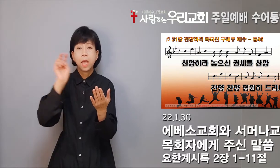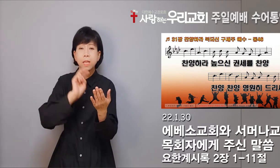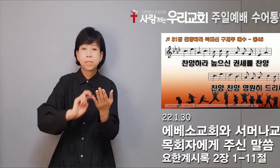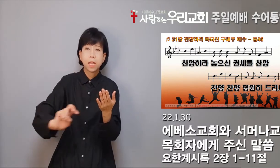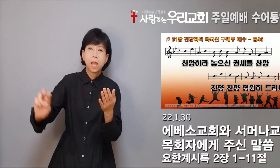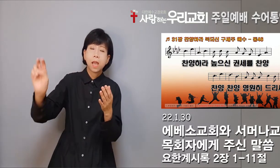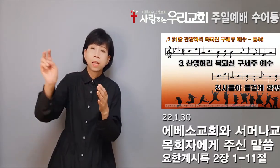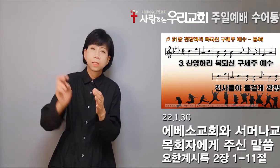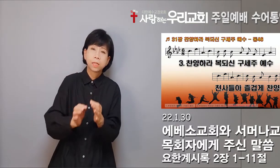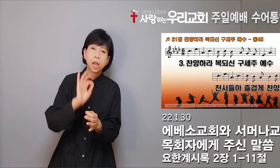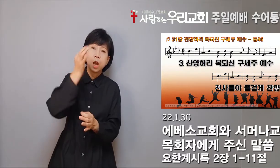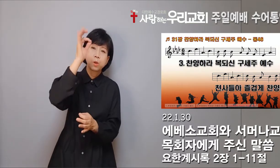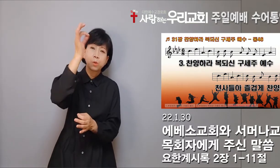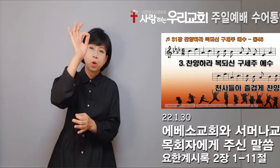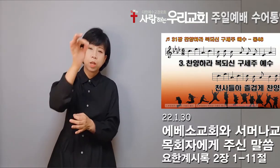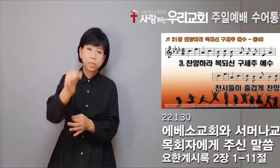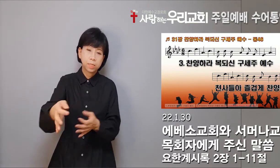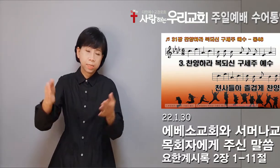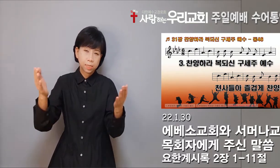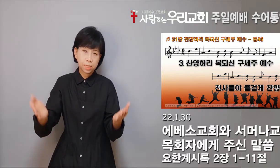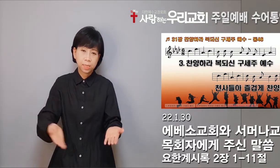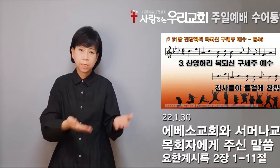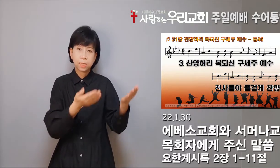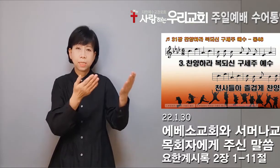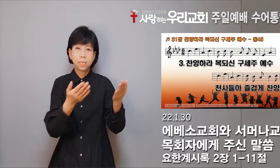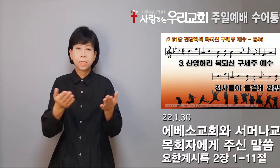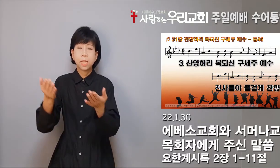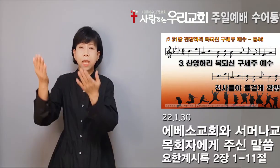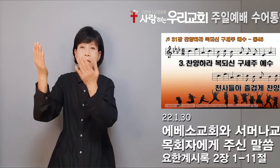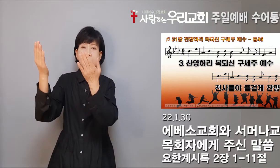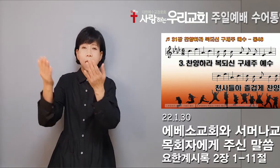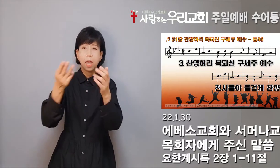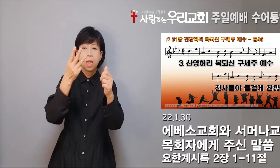영원히 드리세